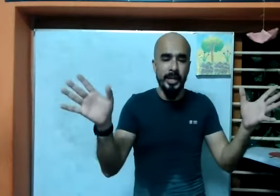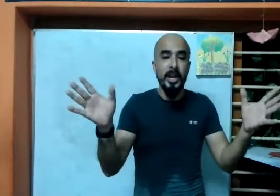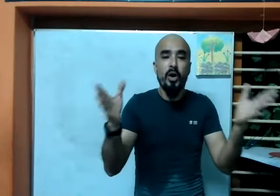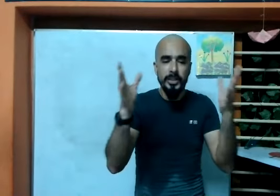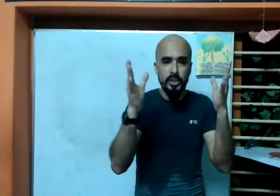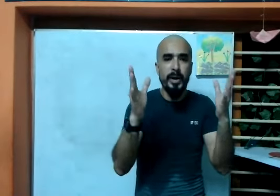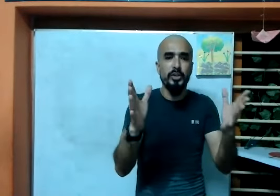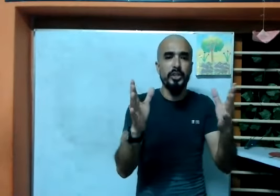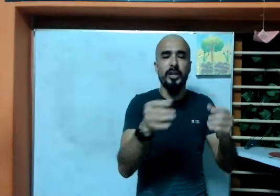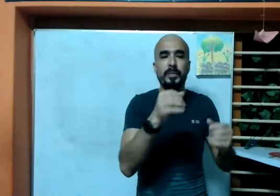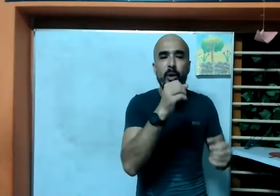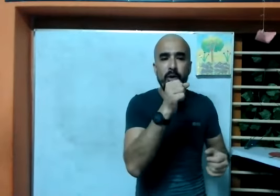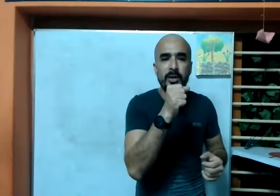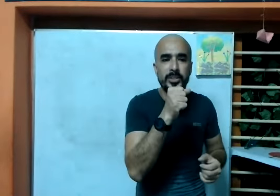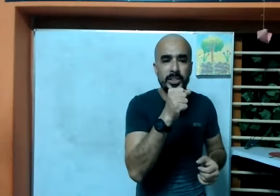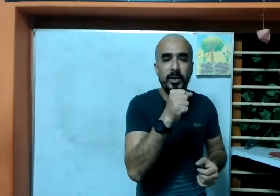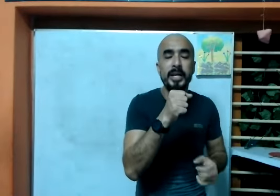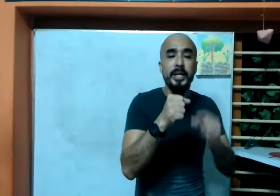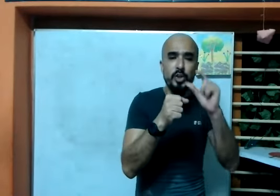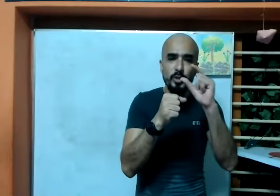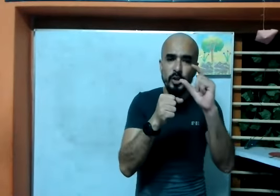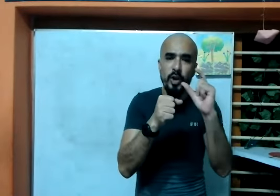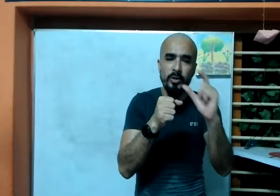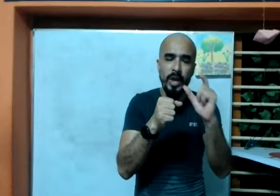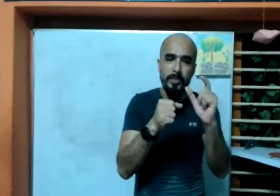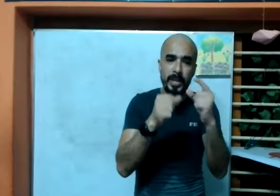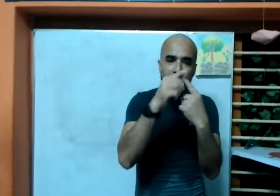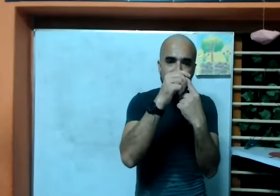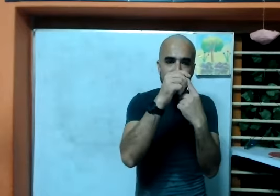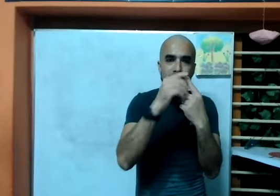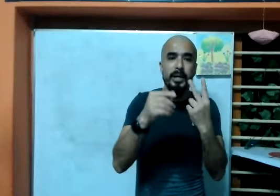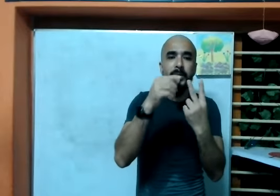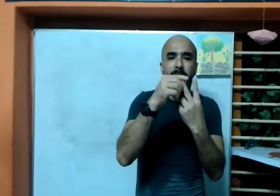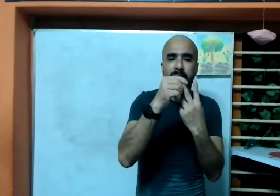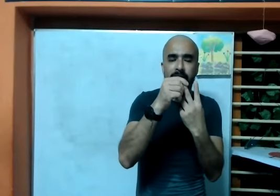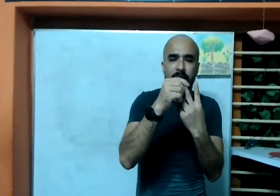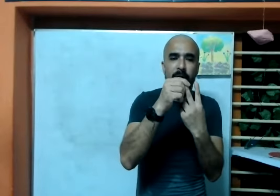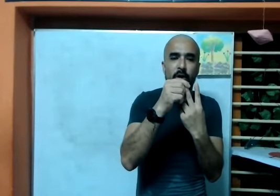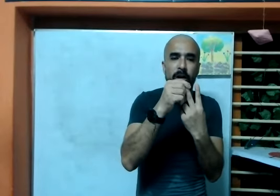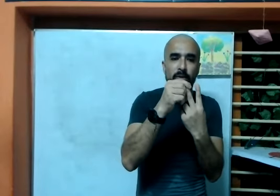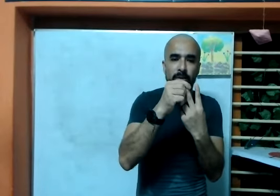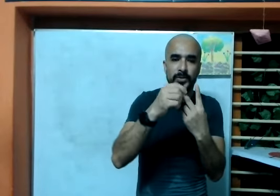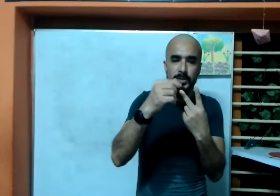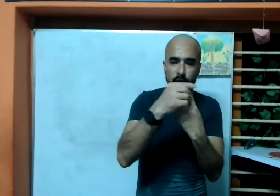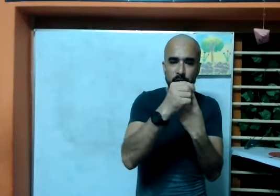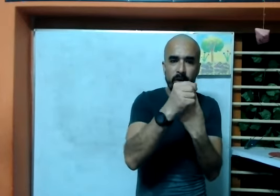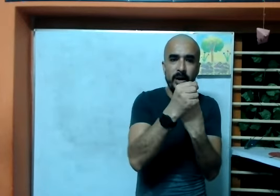সঙ্গে অদৃশ্য মানুষের সঙ্গে আপনি বর্ণনা দেওয়ার চেষ্টা করেন ছোট ছোট ঘটনা এক এবং লেখার চেষ্টা করেন ঘটনাগুলো, ছোট ছোট ঘটনা